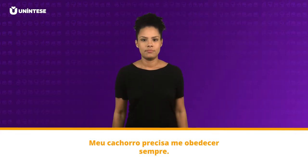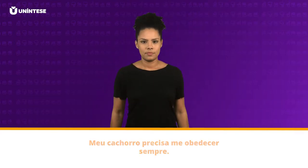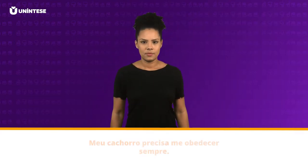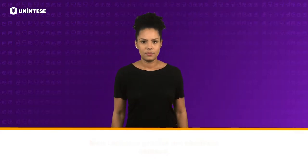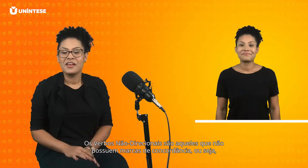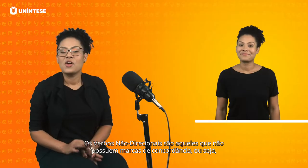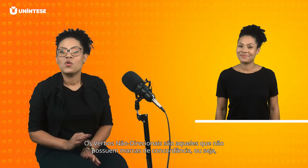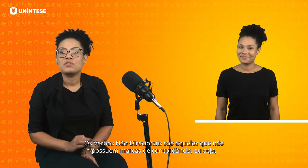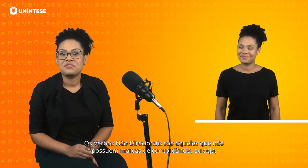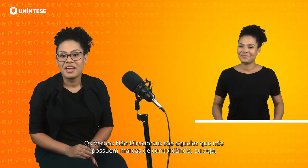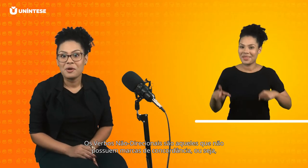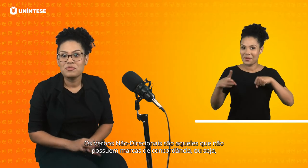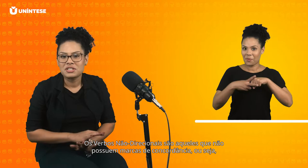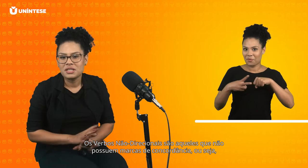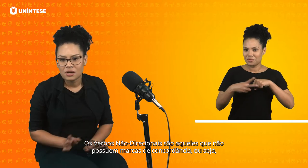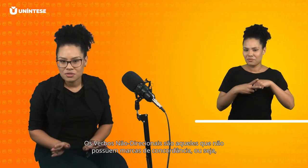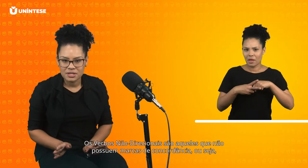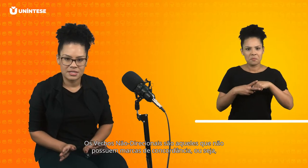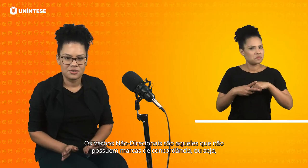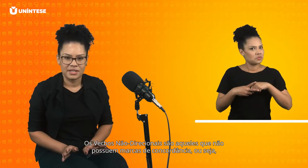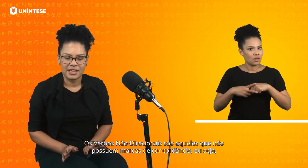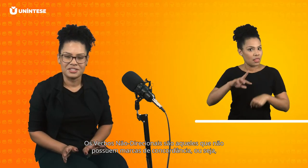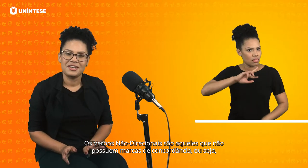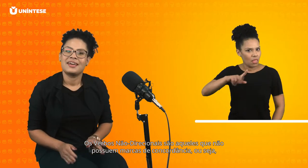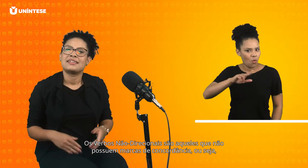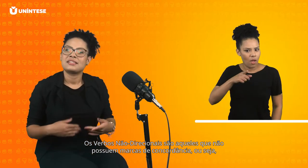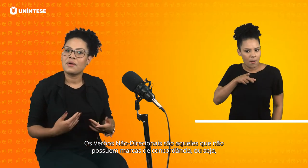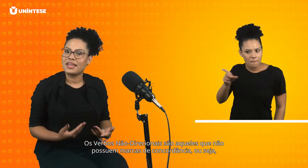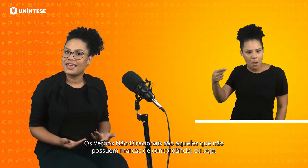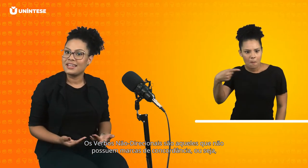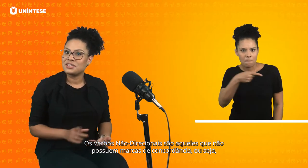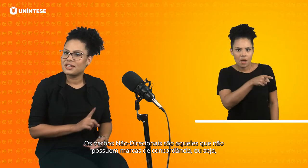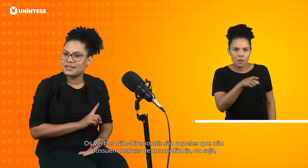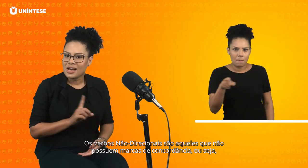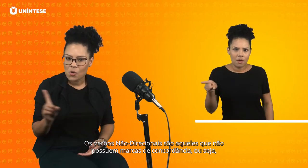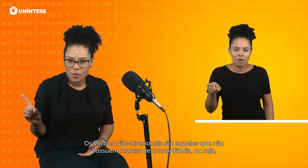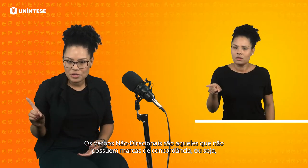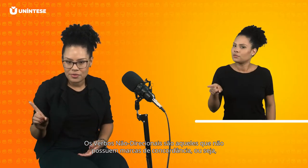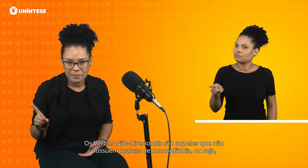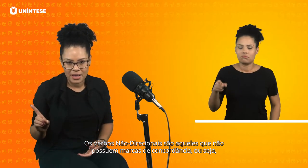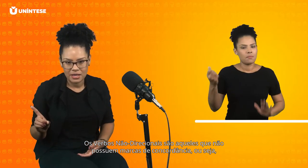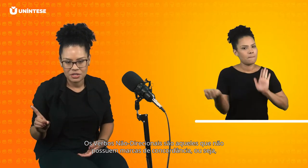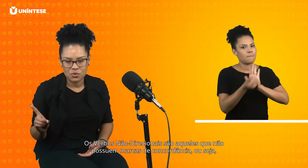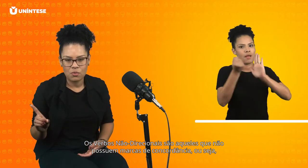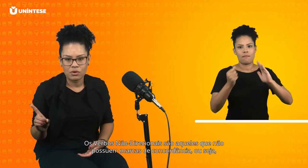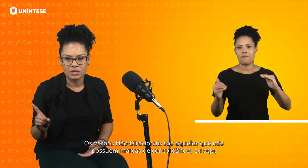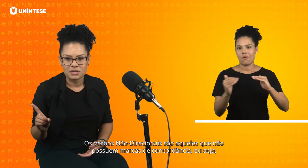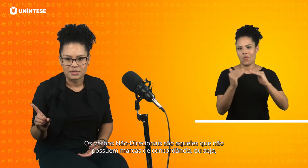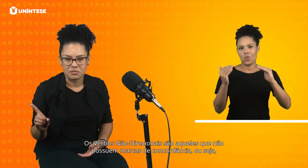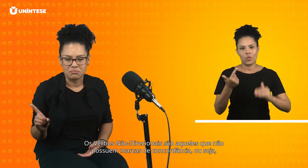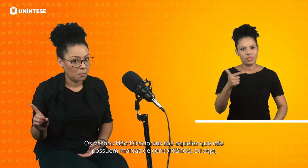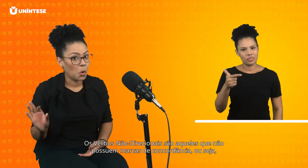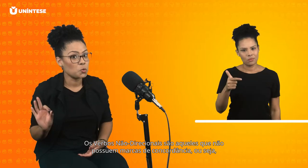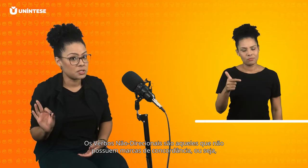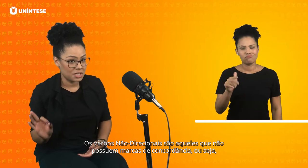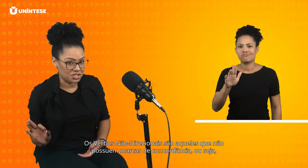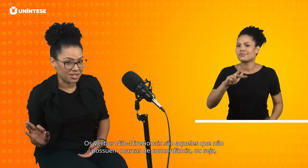Os verbos não direcionais são aqueles que não possuem marca de concordância, ou seja,